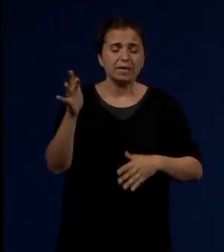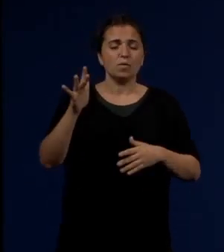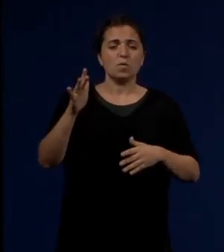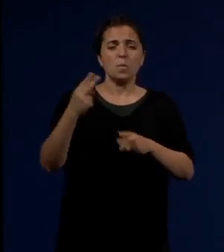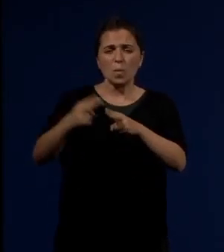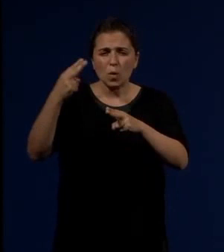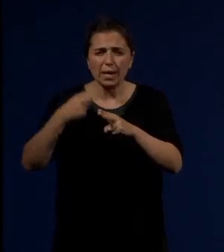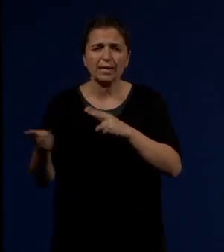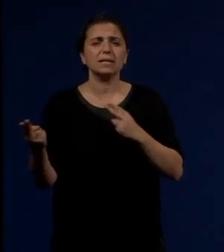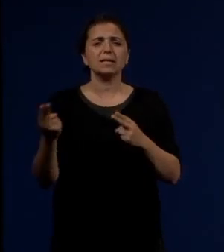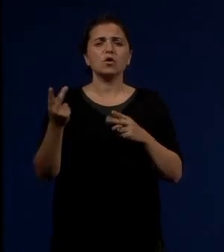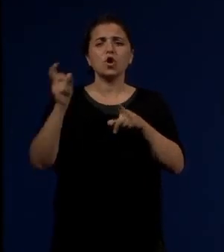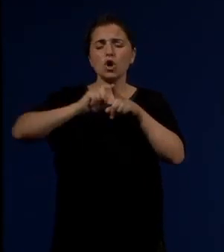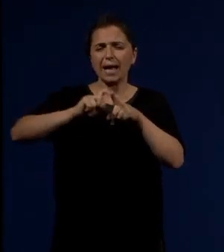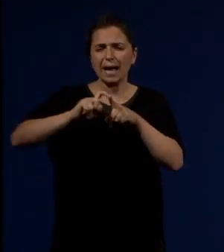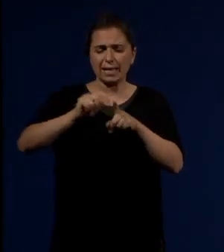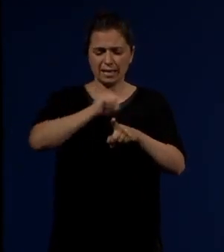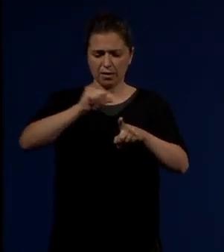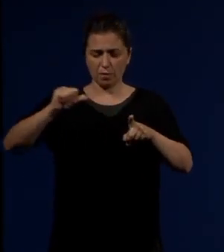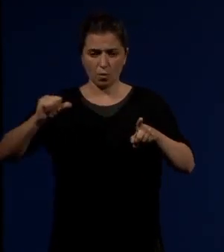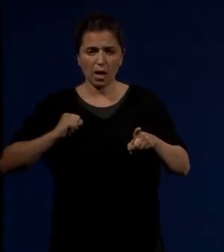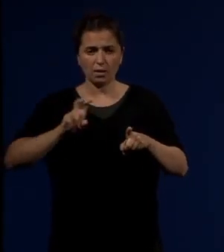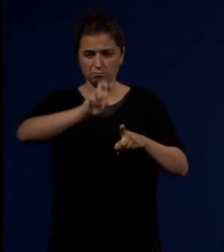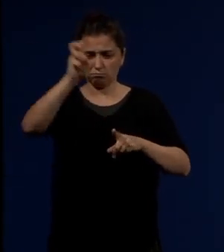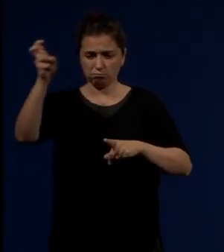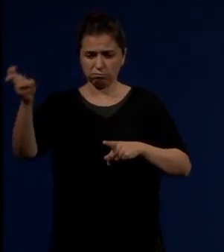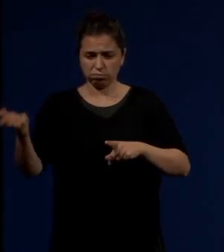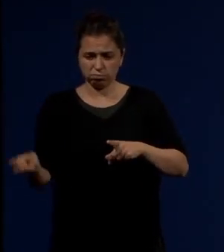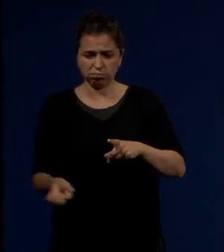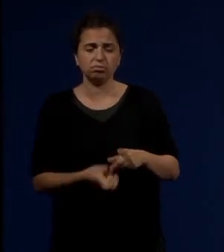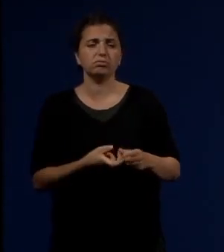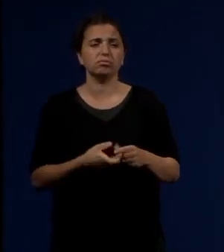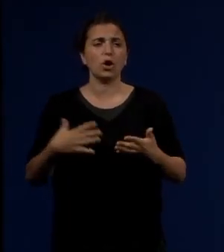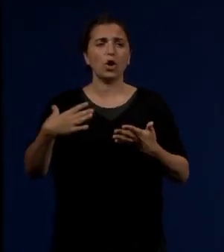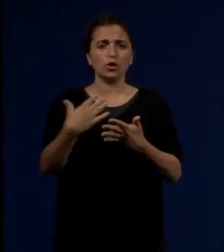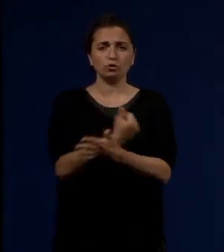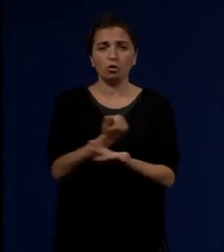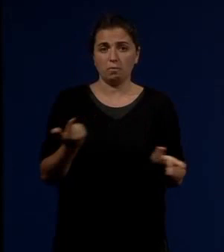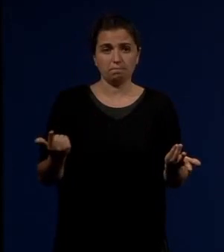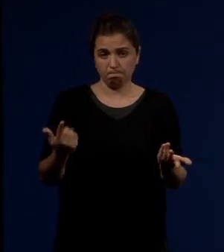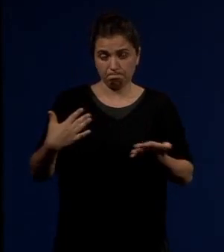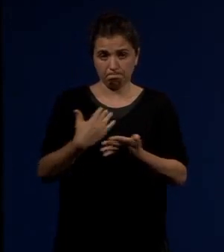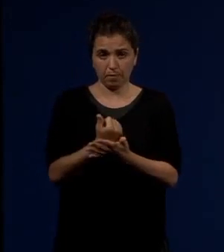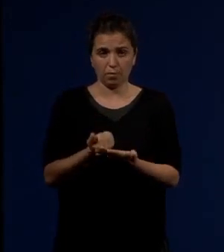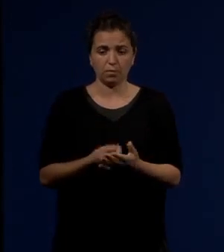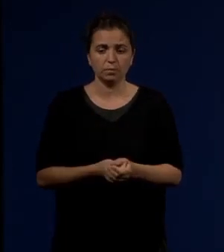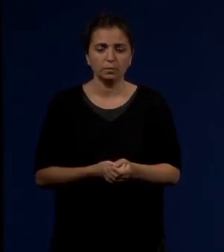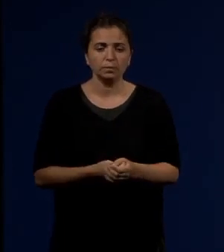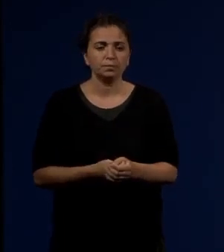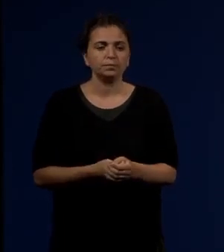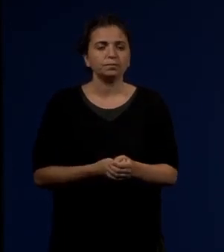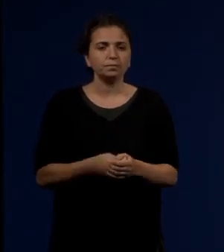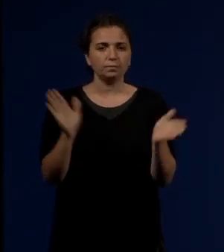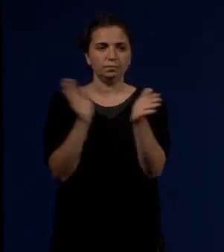ciudadanista, afiliacións de carácter individual, como a mesma miña, da que me declaro fillo da confluencia, directamente.